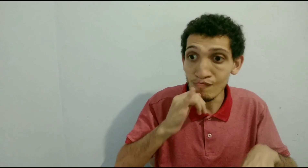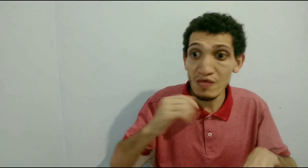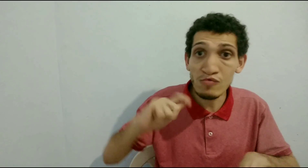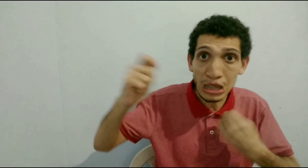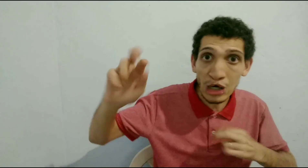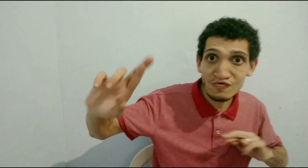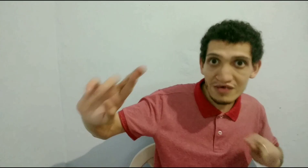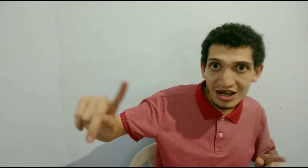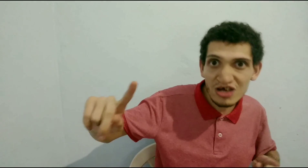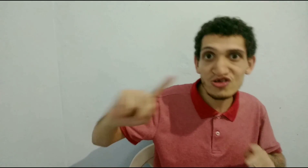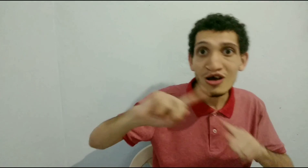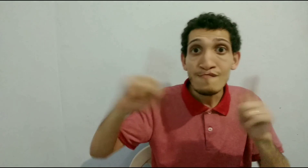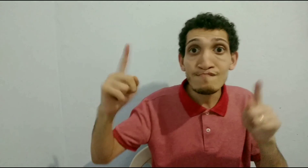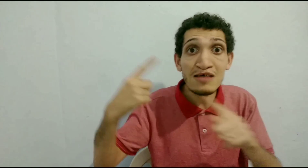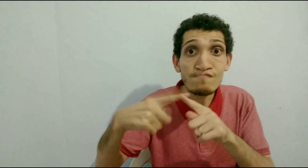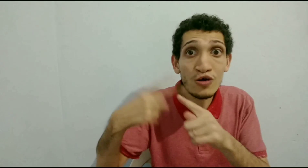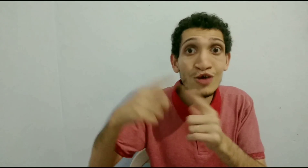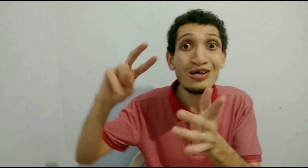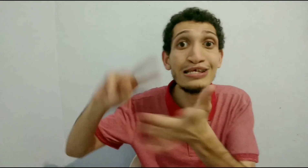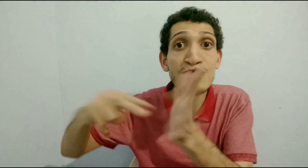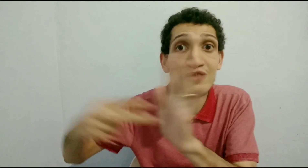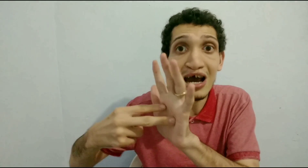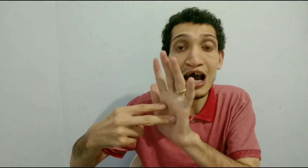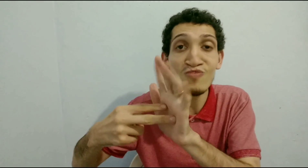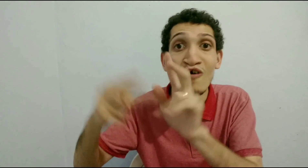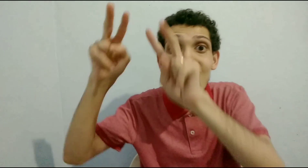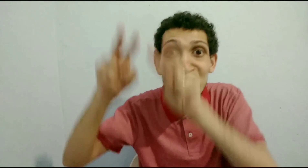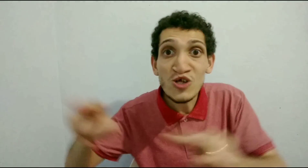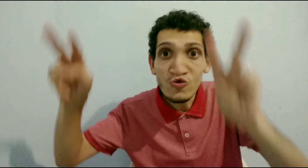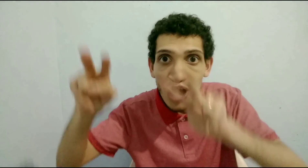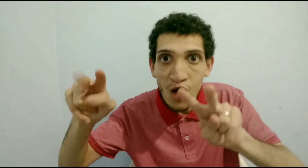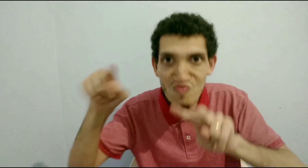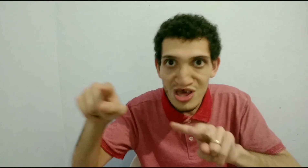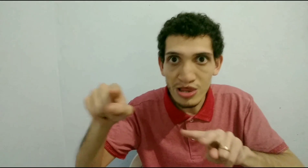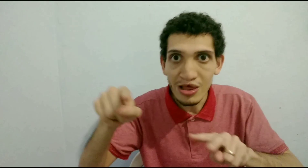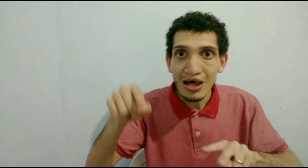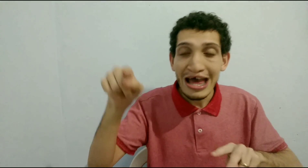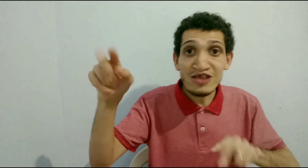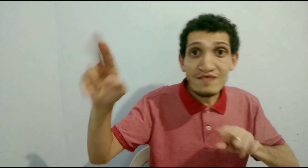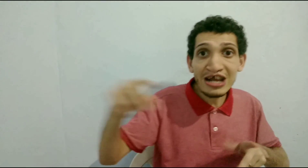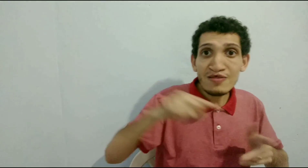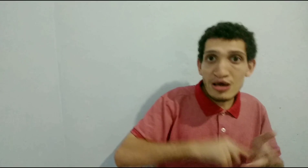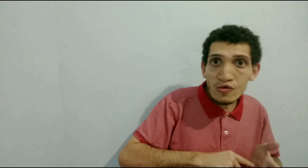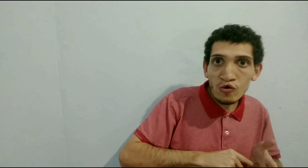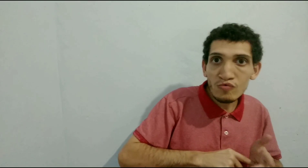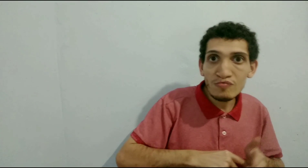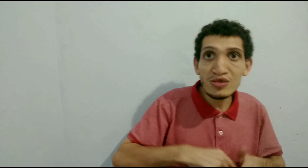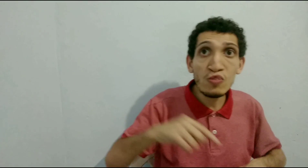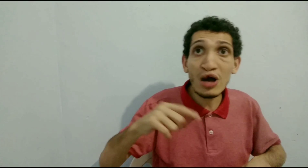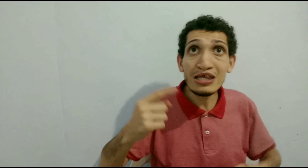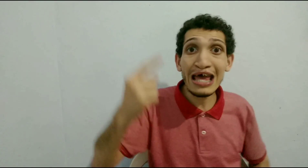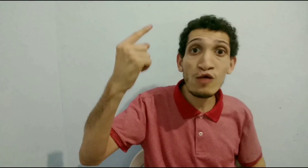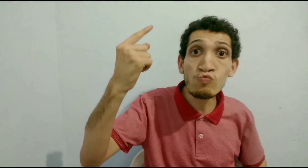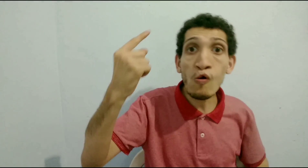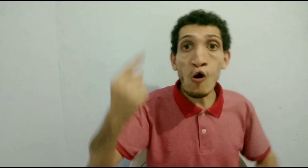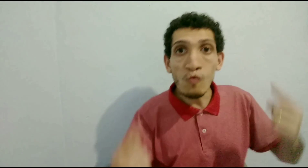tem um sinal diferente, mas, porque o significado visual dele é diferente daquele outro, e não é que é um ou